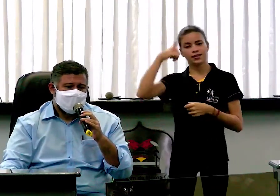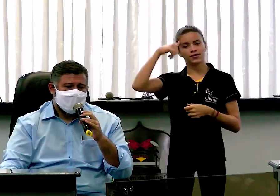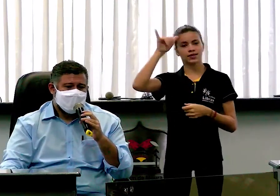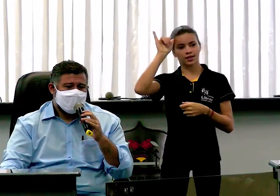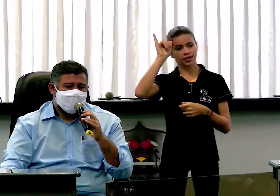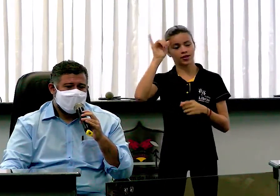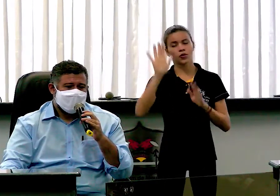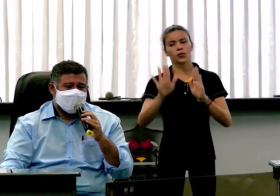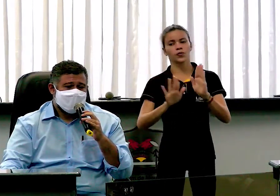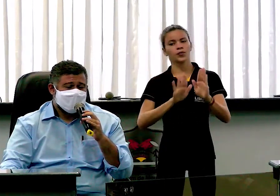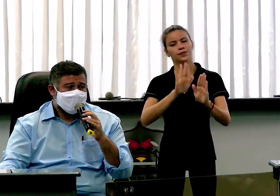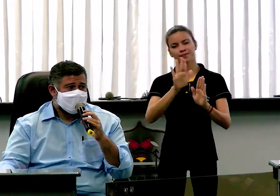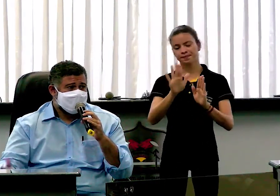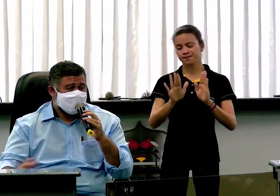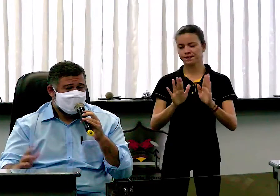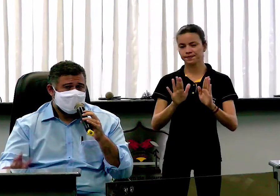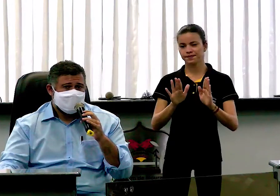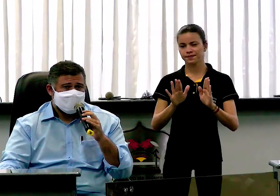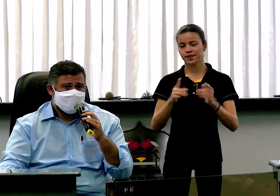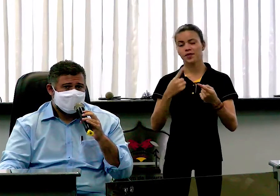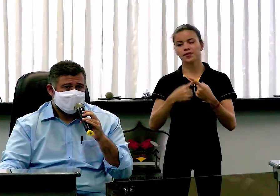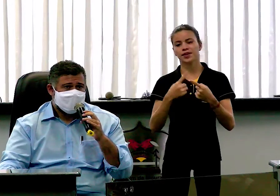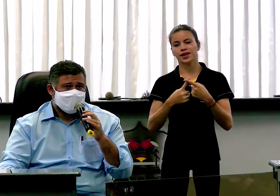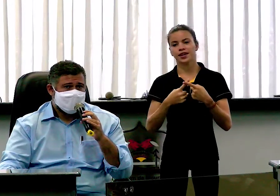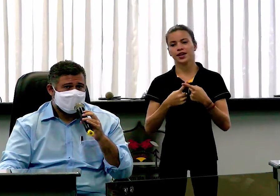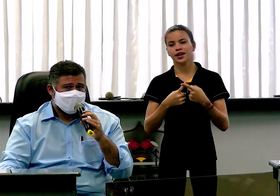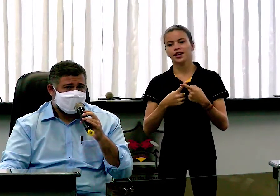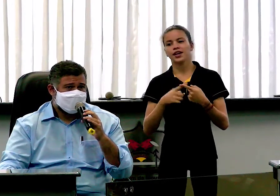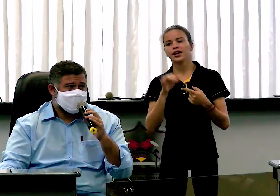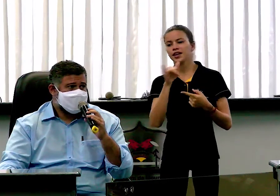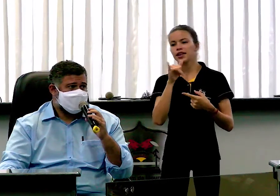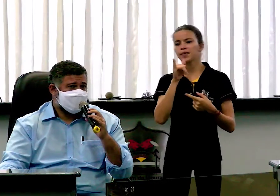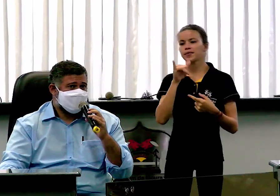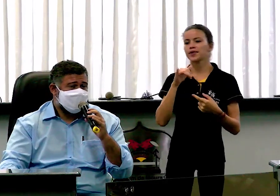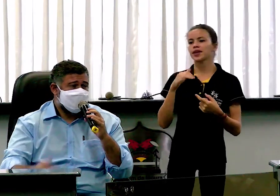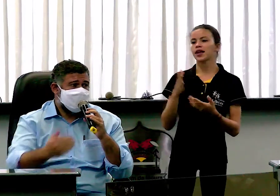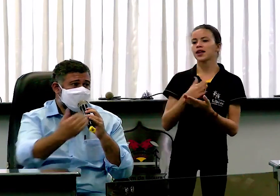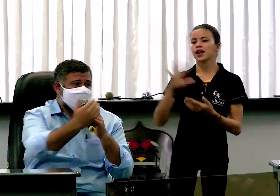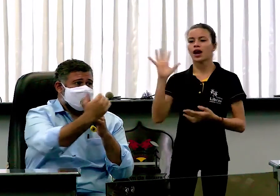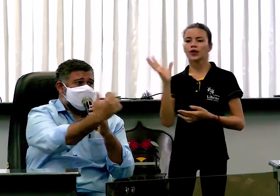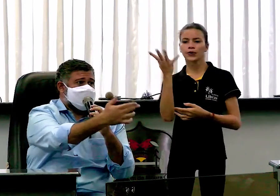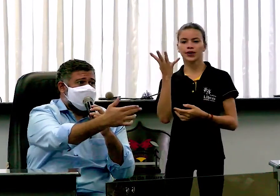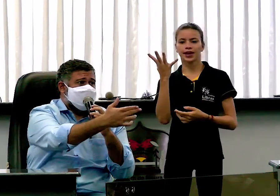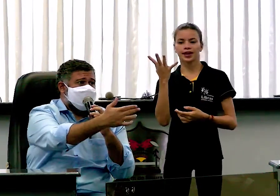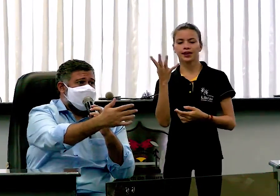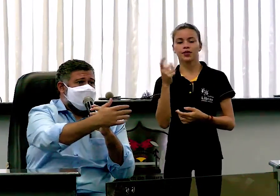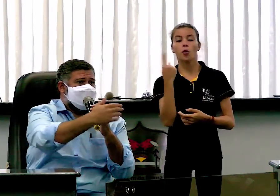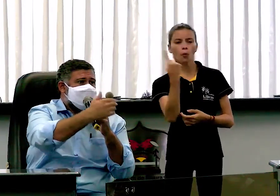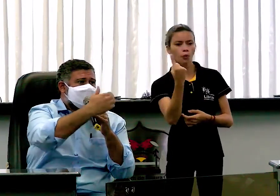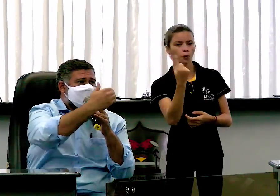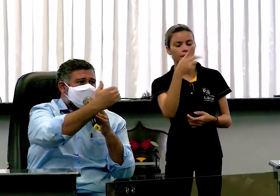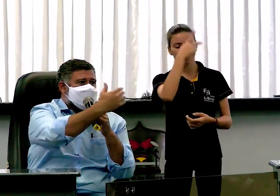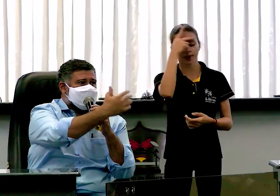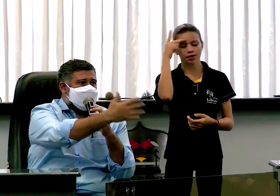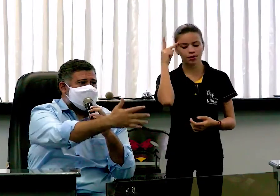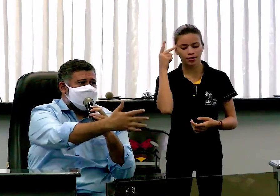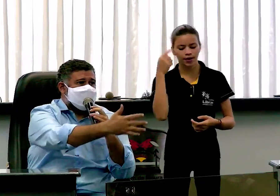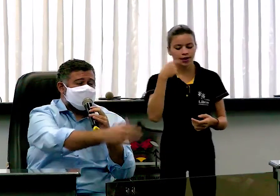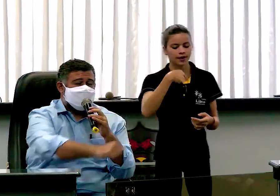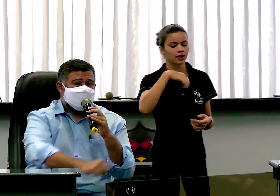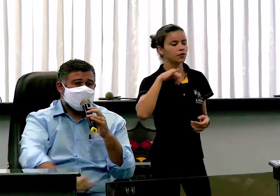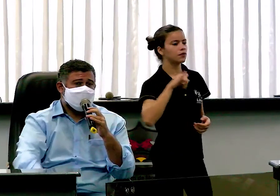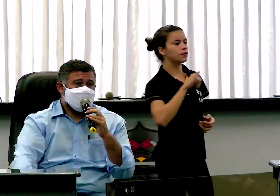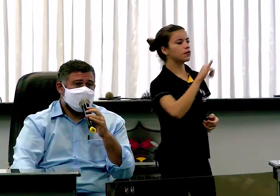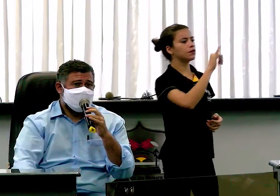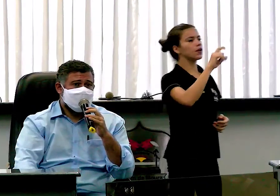é esposa de um de uma pessoa próxima aqui nós conhecemos foi a outro município lá teve